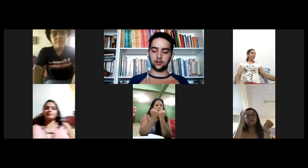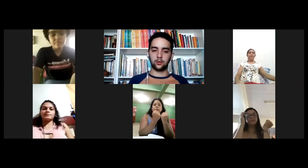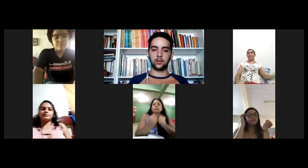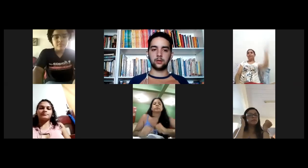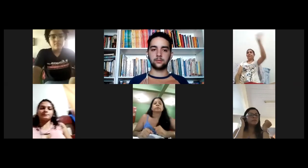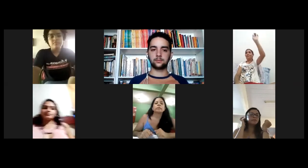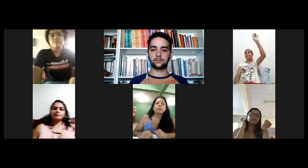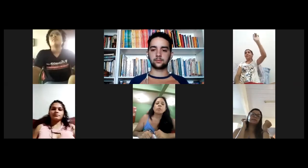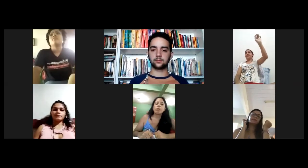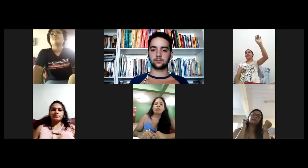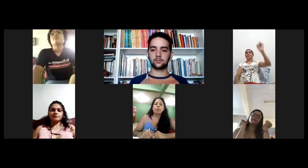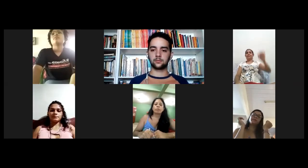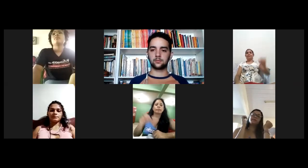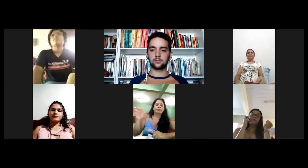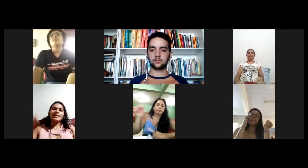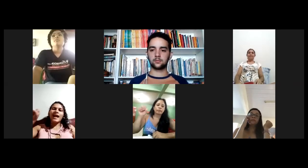Cenoura.